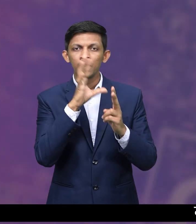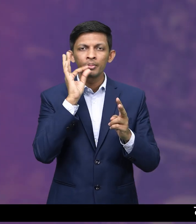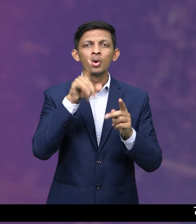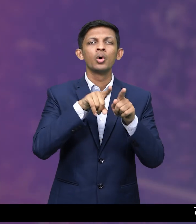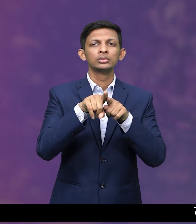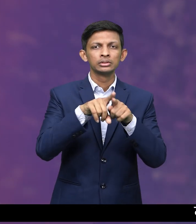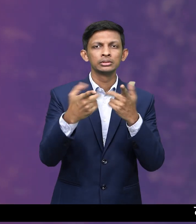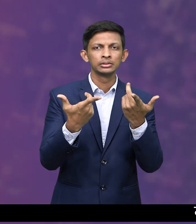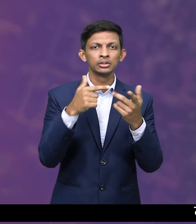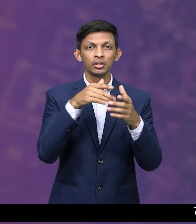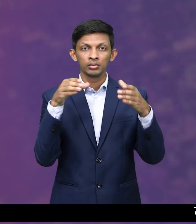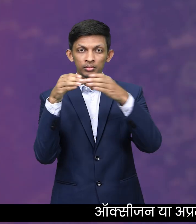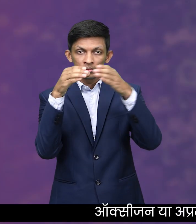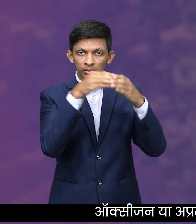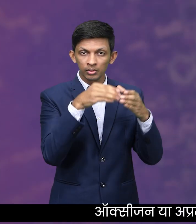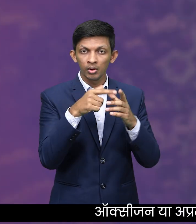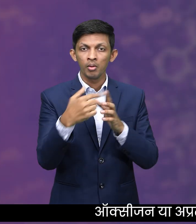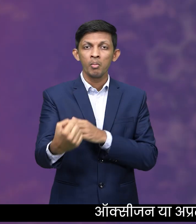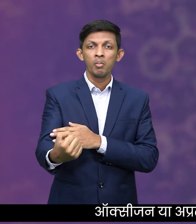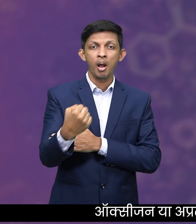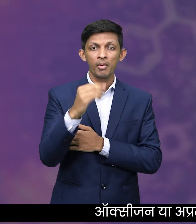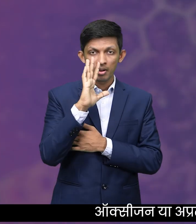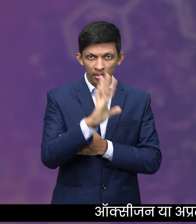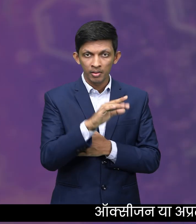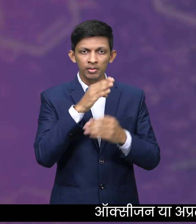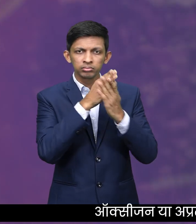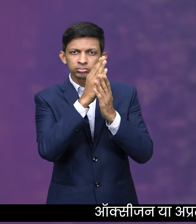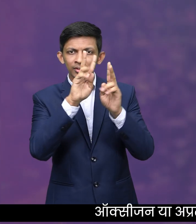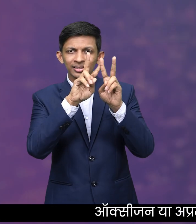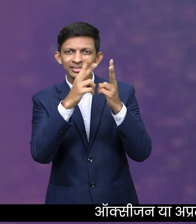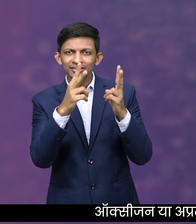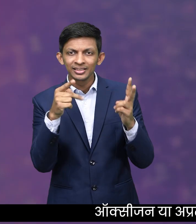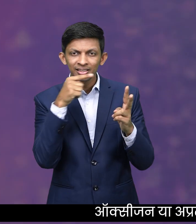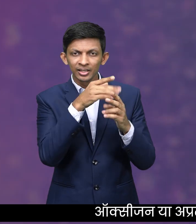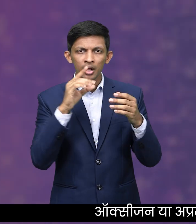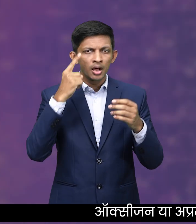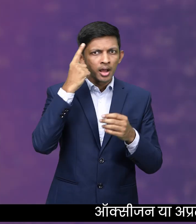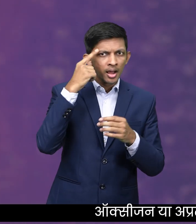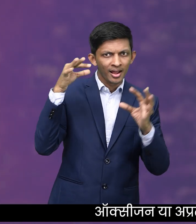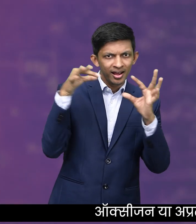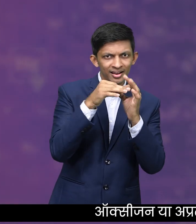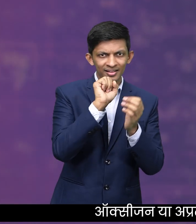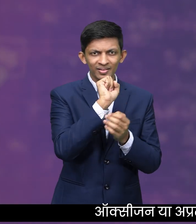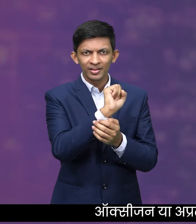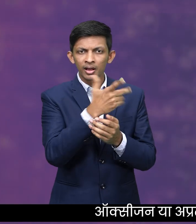से हाइड्रोजन ऑक्सीजन या अप्रत्यक्ष रूप से किसी अन्य तत्व